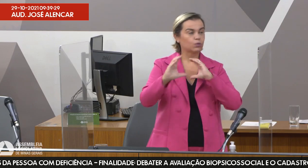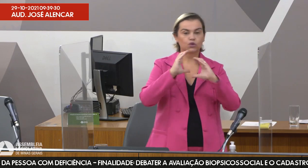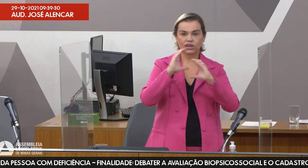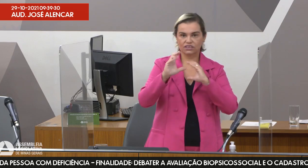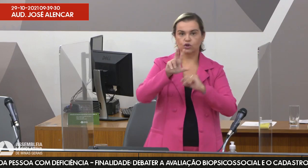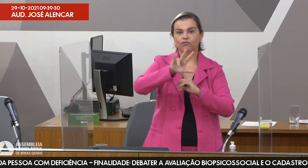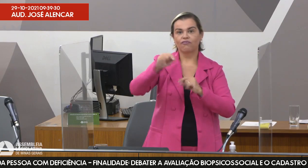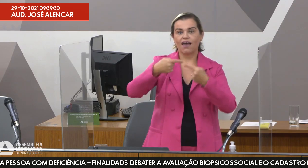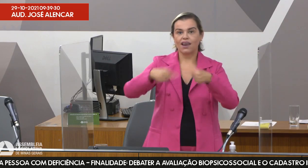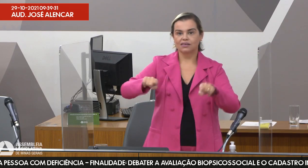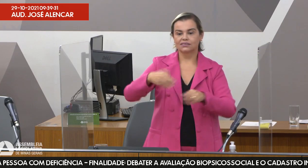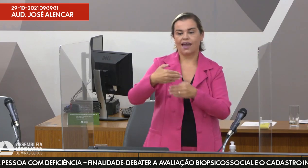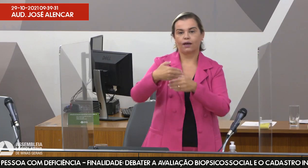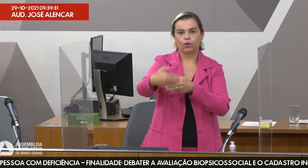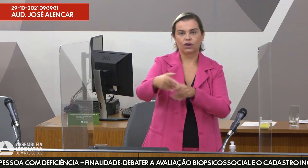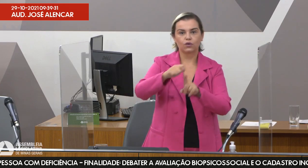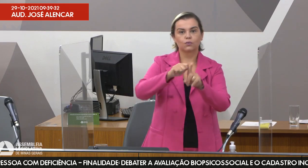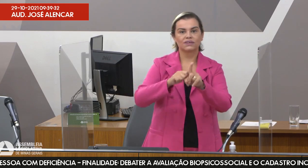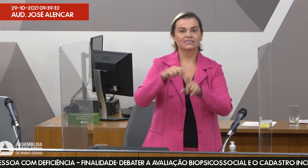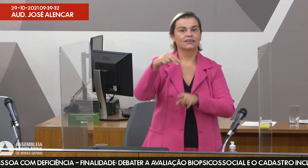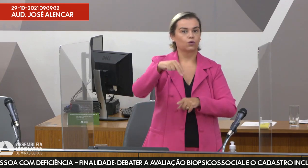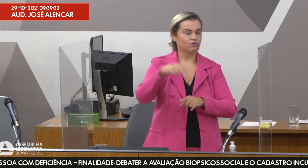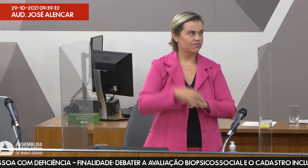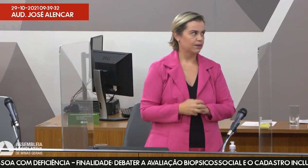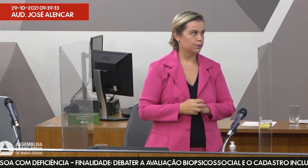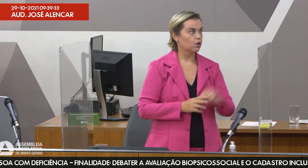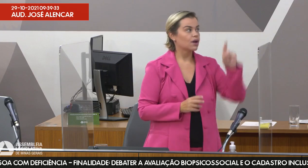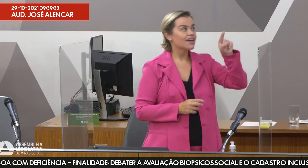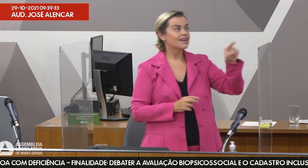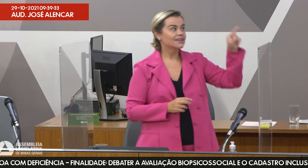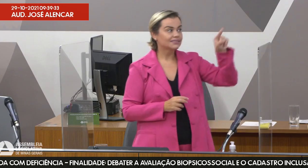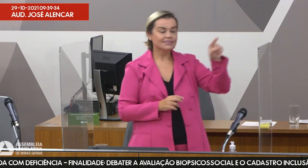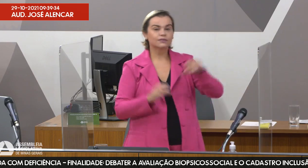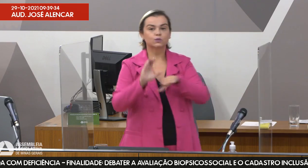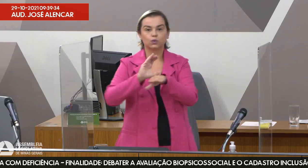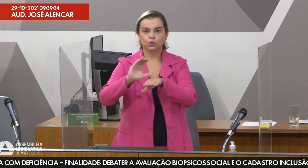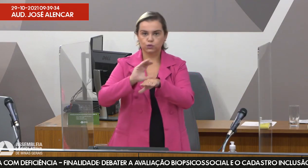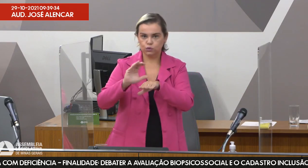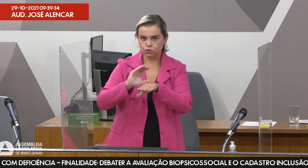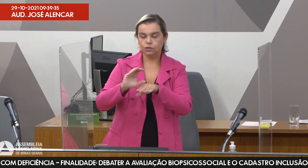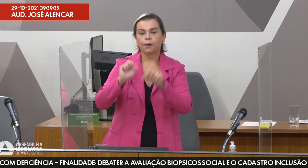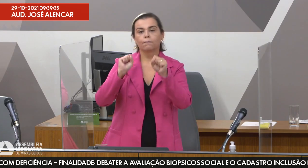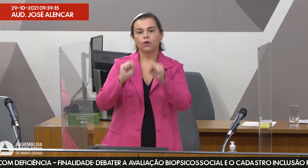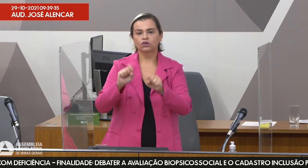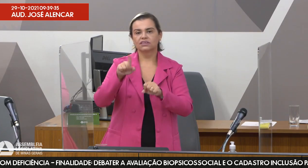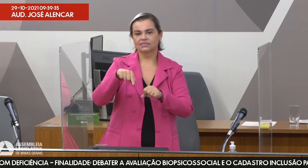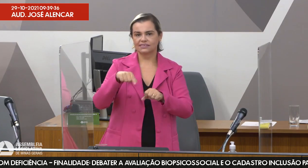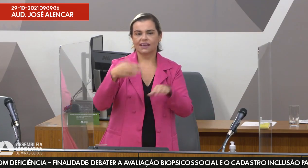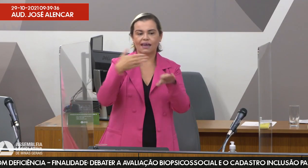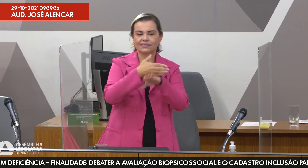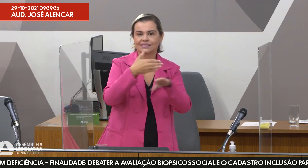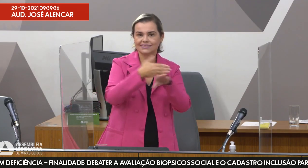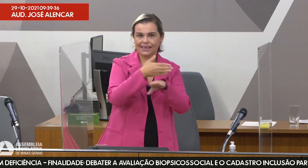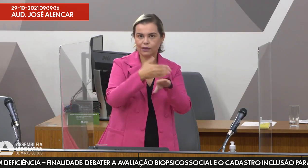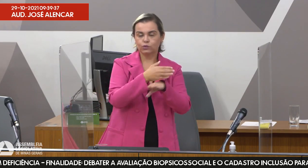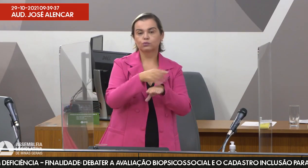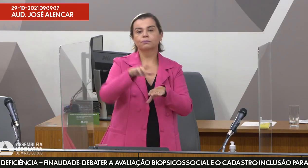Esse último, acessibilidade comunicacional, será disponibilizado ainda no mês de novembro. Os anteriores já